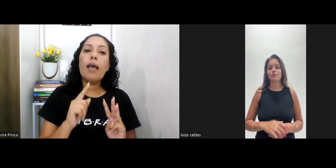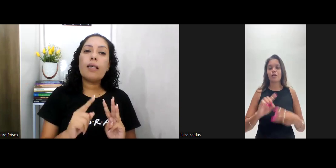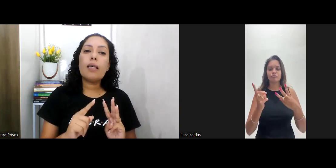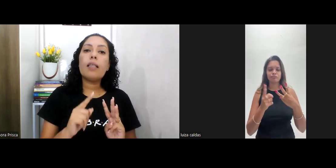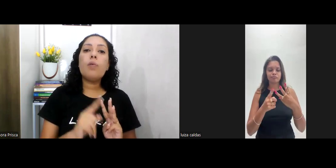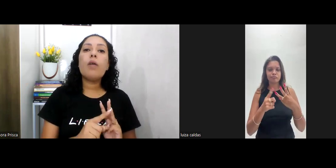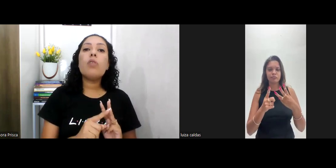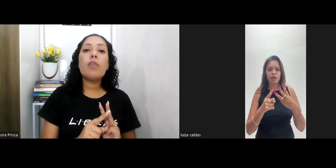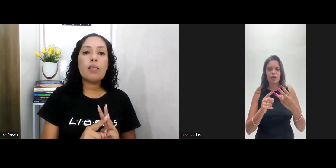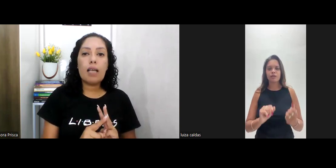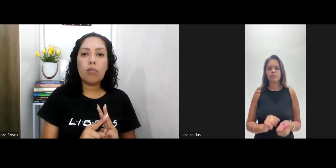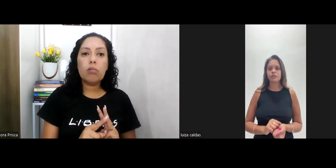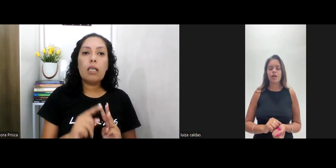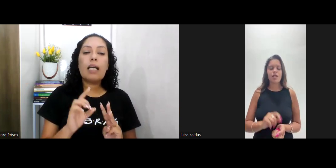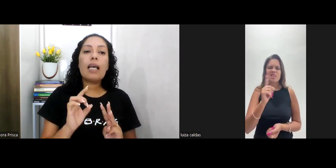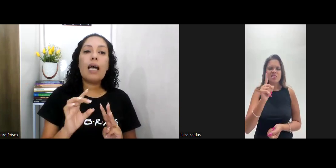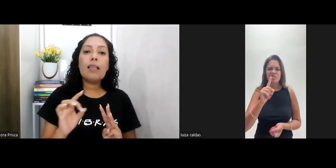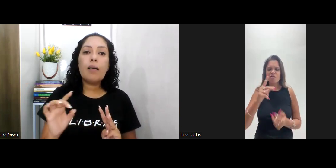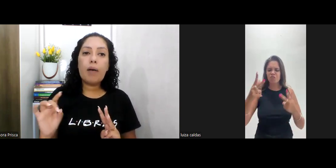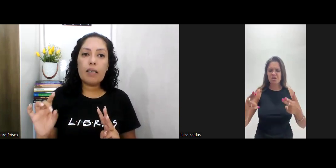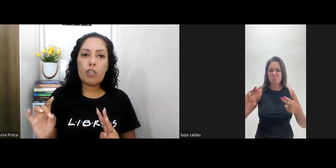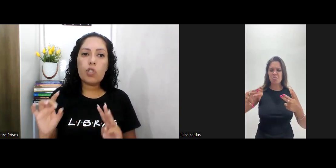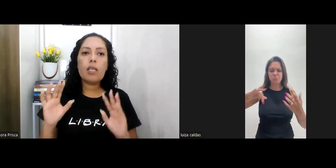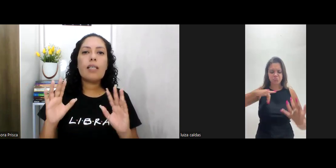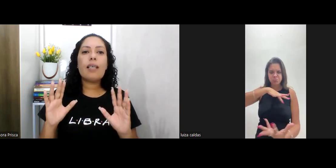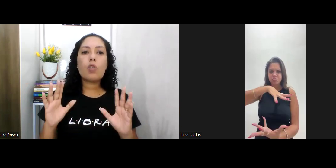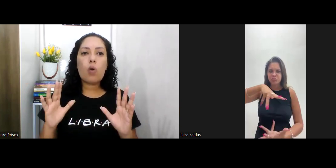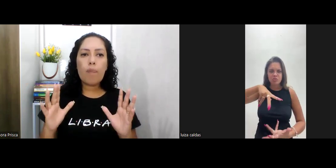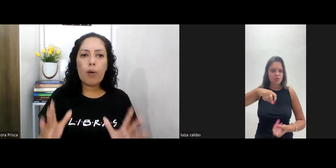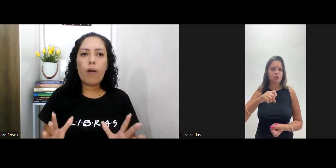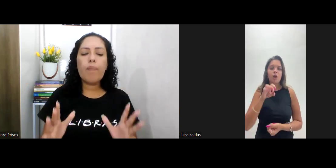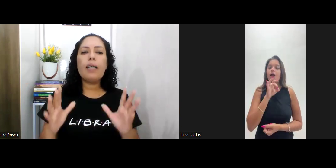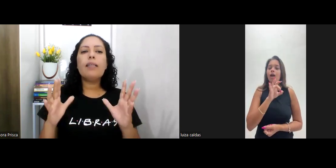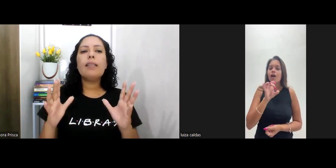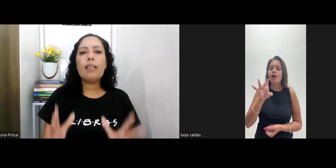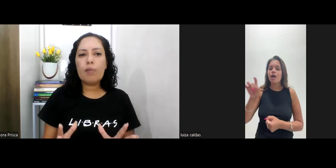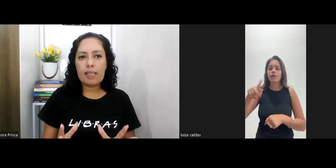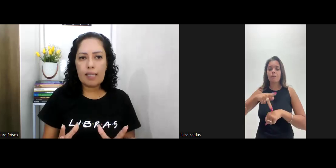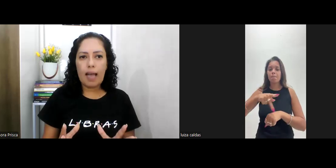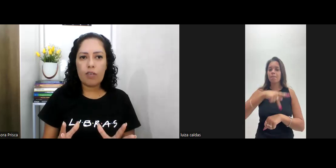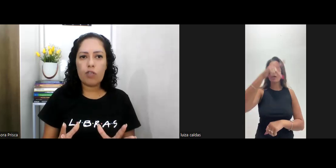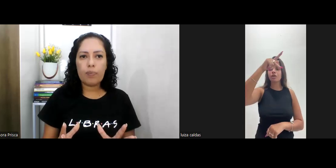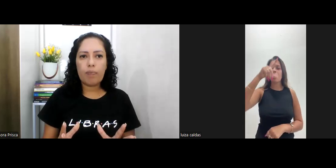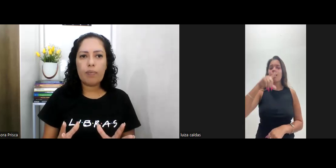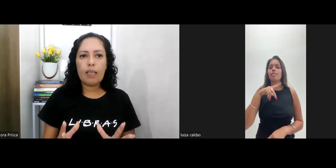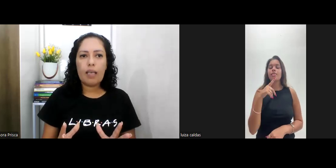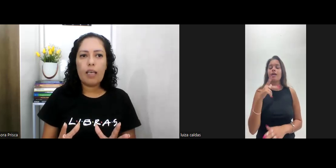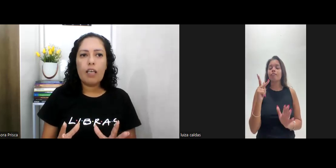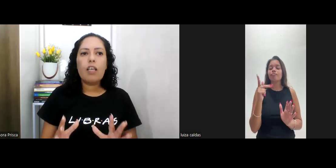terceiro é que não é universal. Cada país tem a sua própria língua de